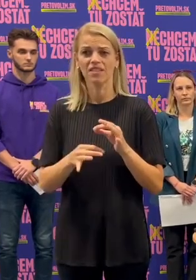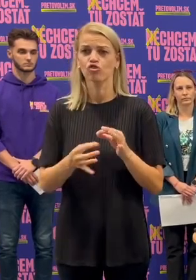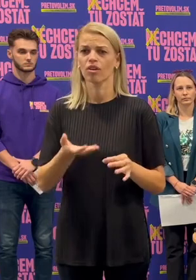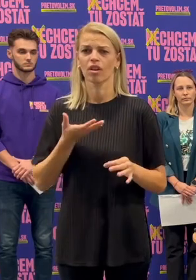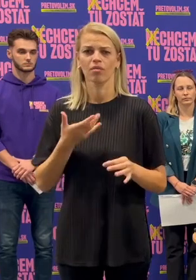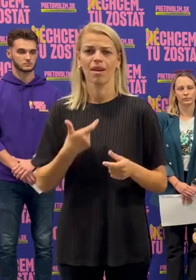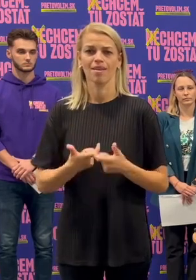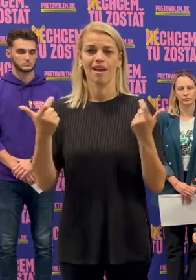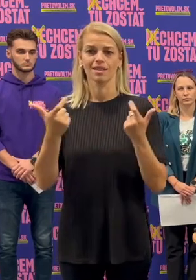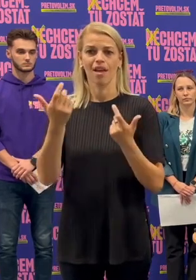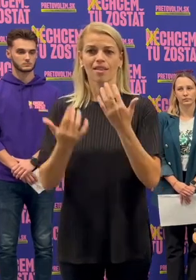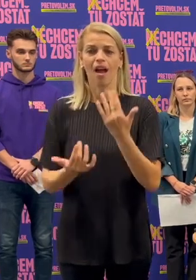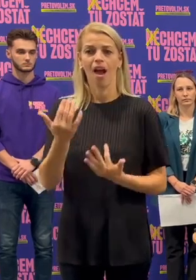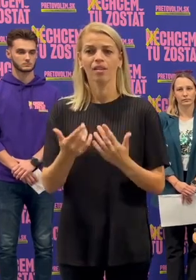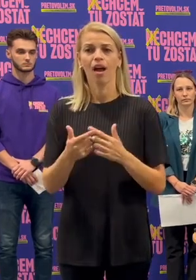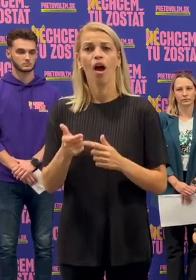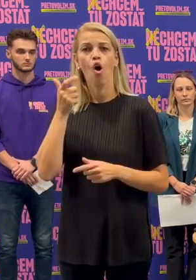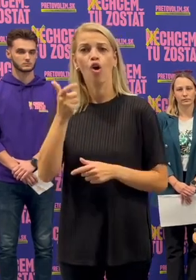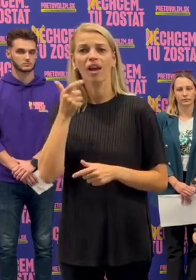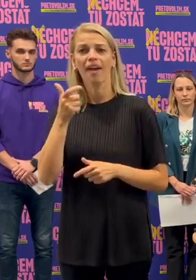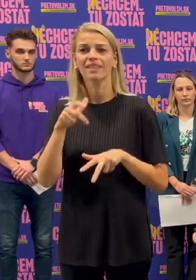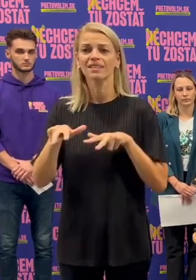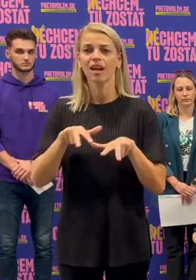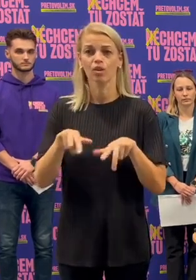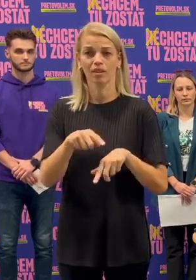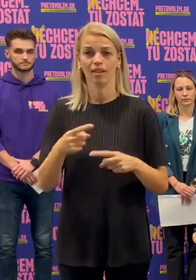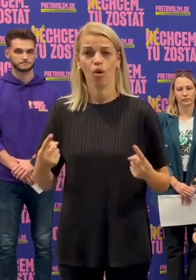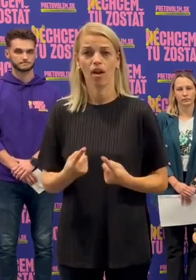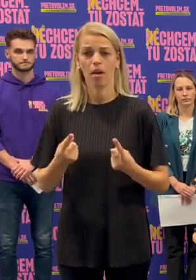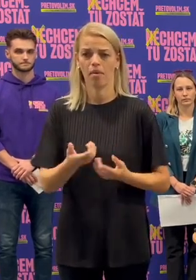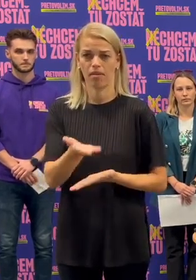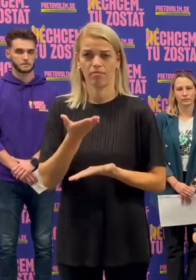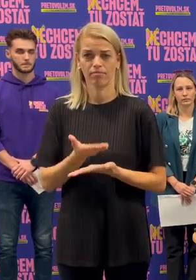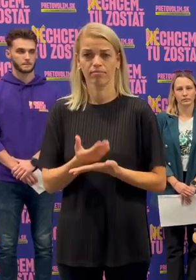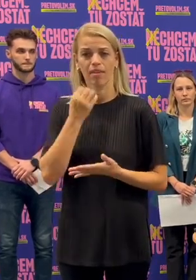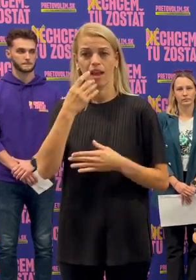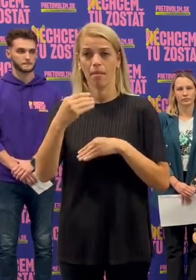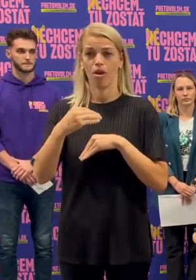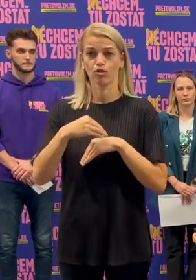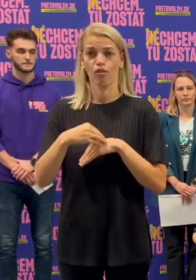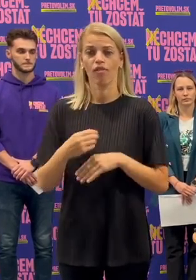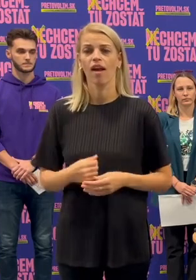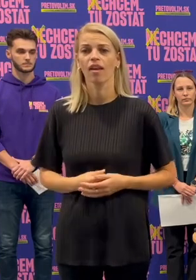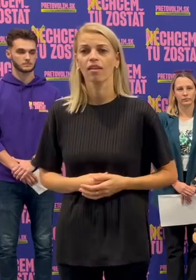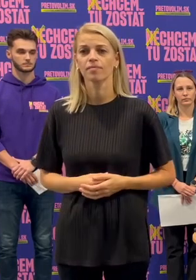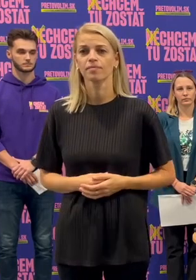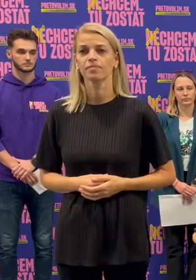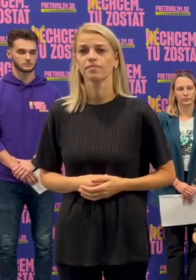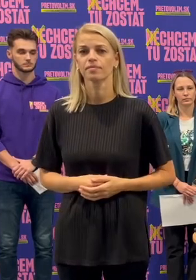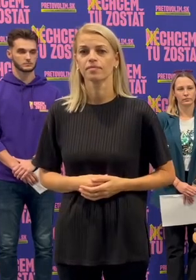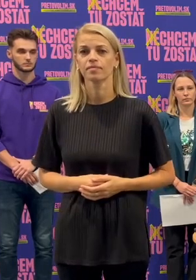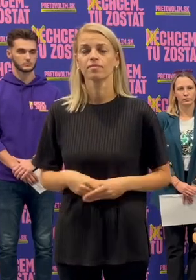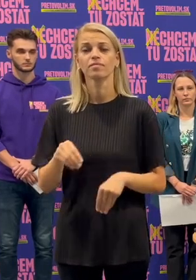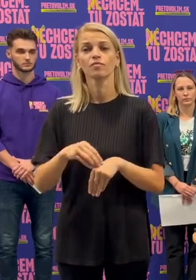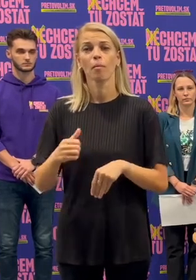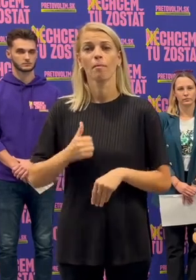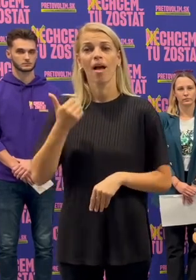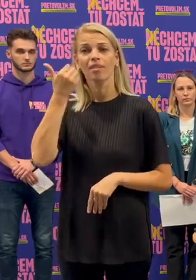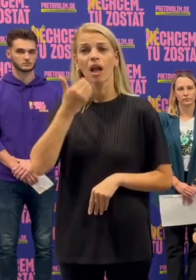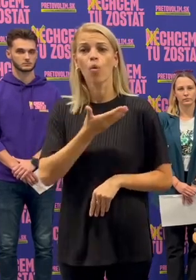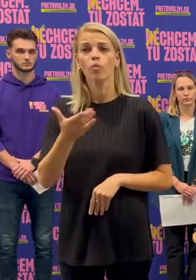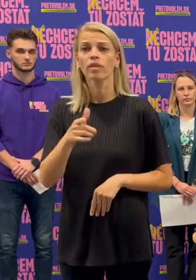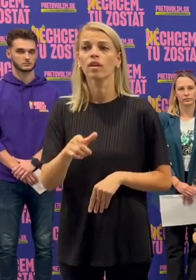dáta, ktoré mi organizátori a organizátorky tejto kampane predostreli, keď ma oslovovali. A to je, že mladých ľudí sa